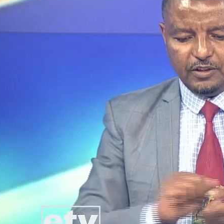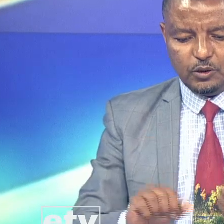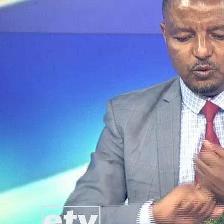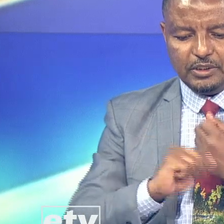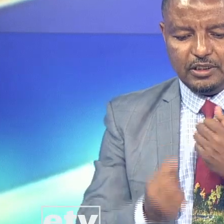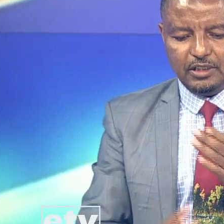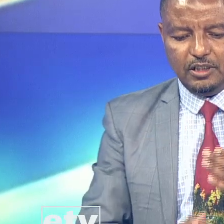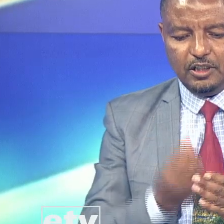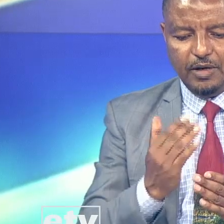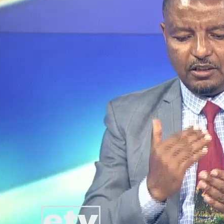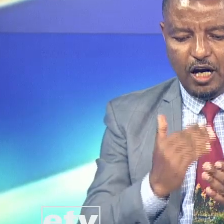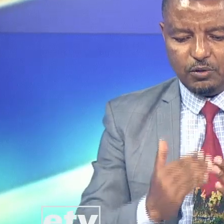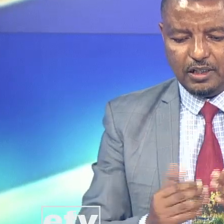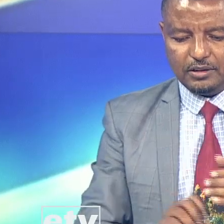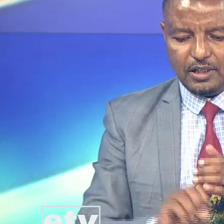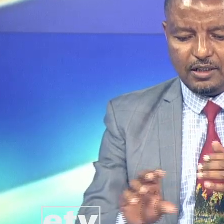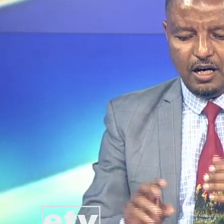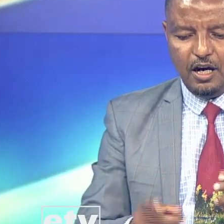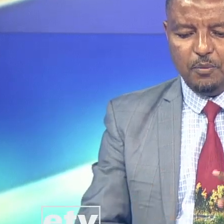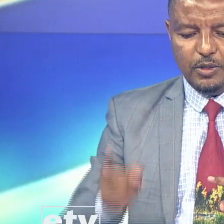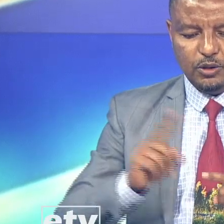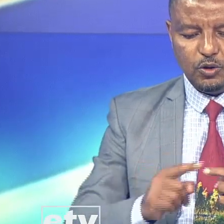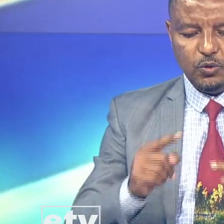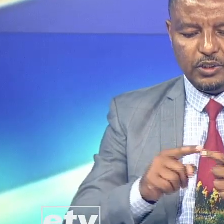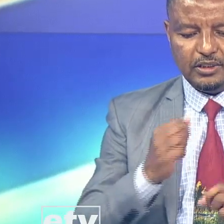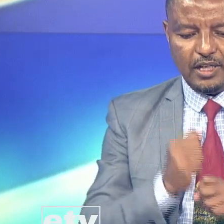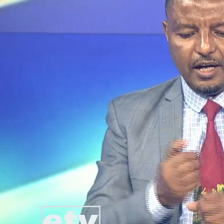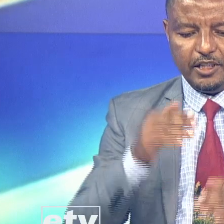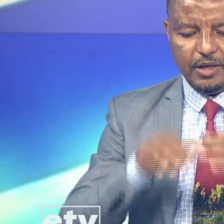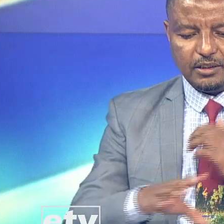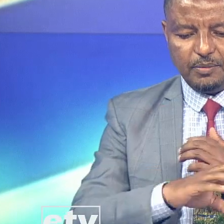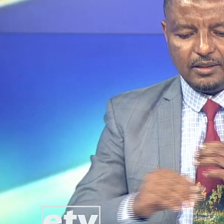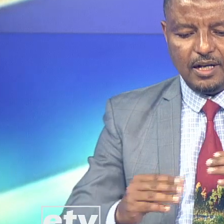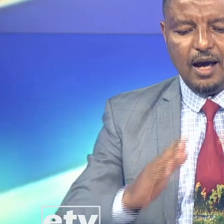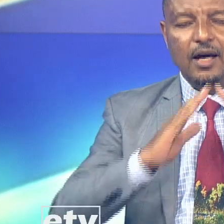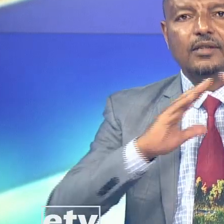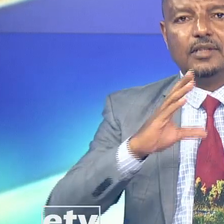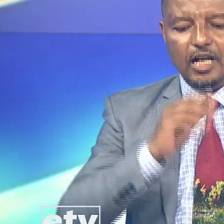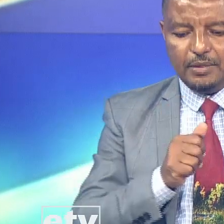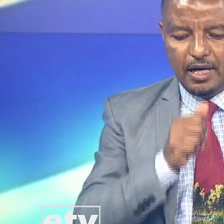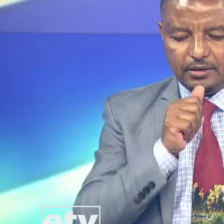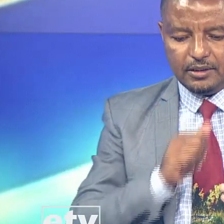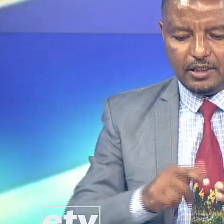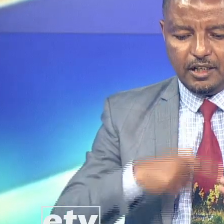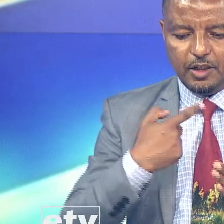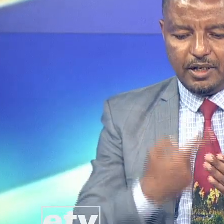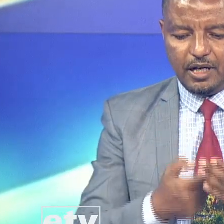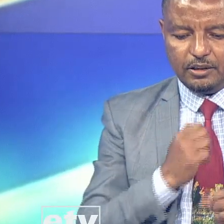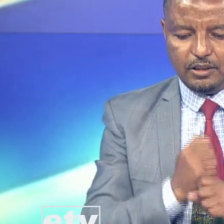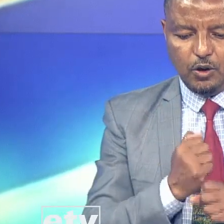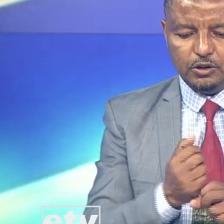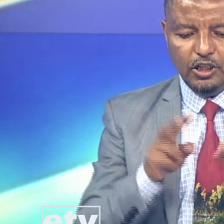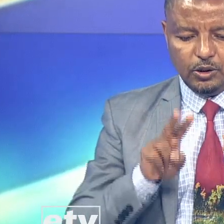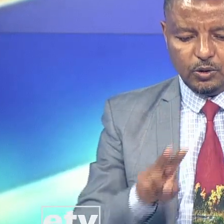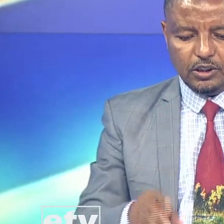ቡድን የፈረሱ መሰረተ ልማት አውታር ዝርጋታ መልሶ ወደ ስራ የማስገባትና ሰላምና ጸጥታን